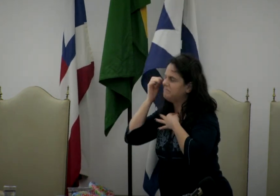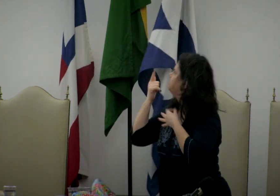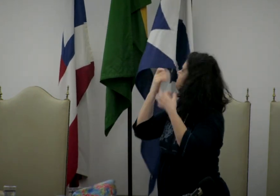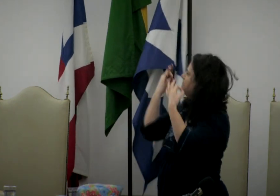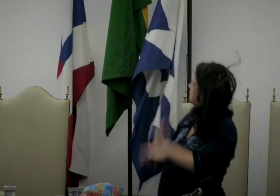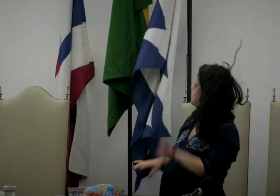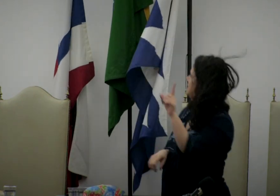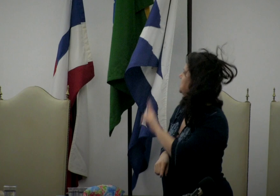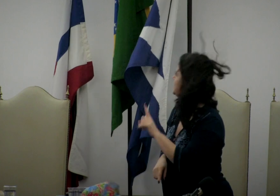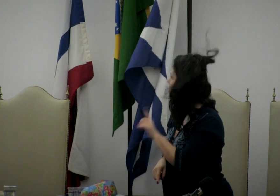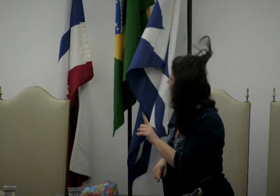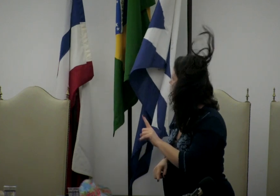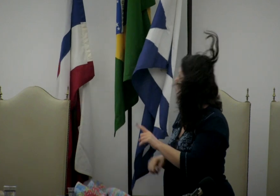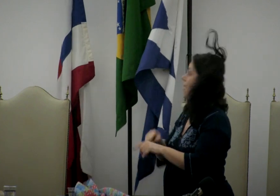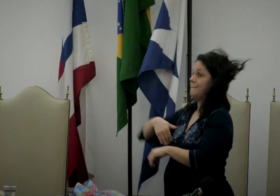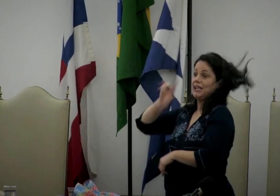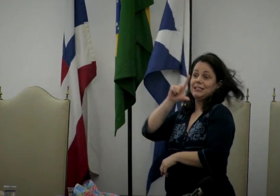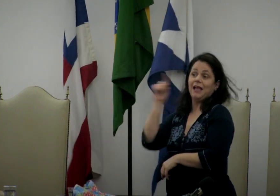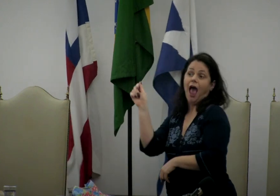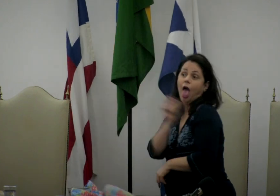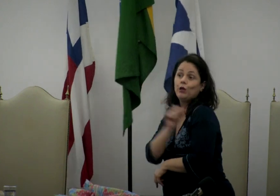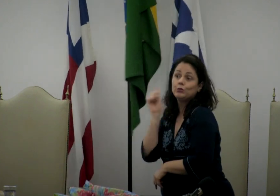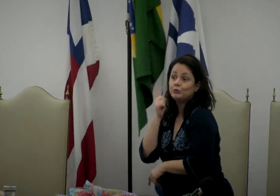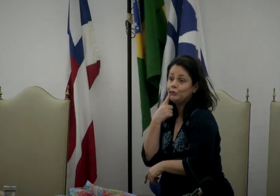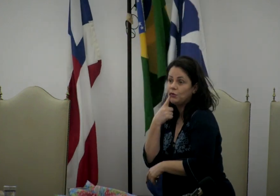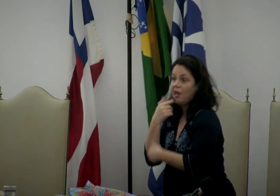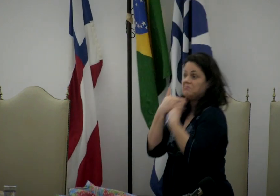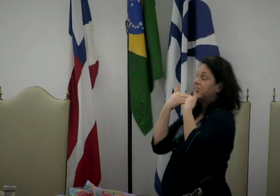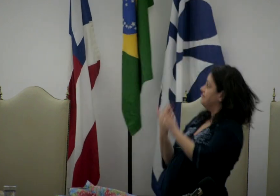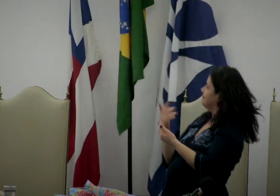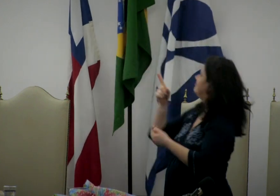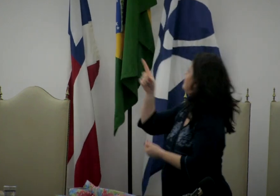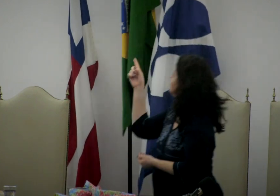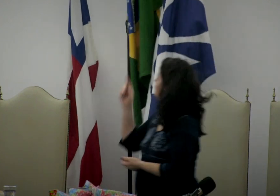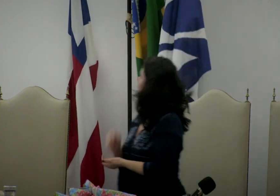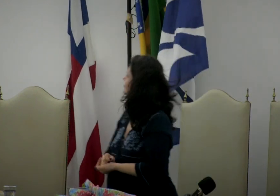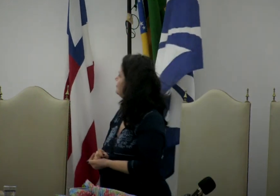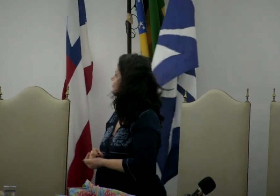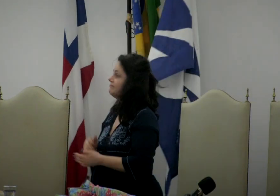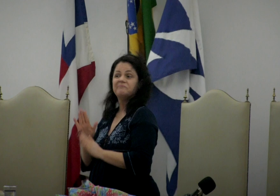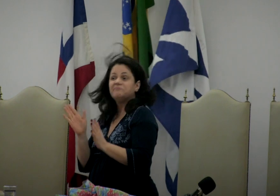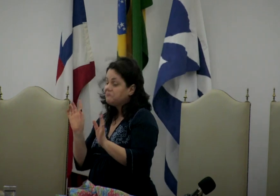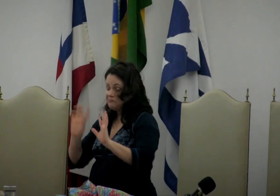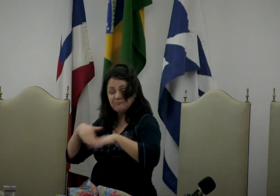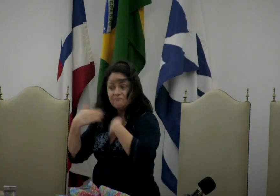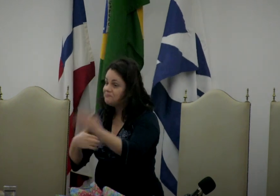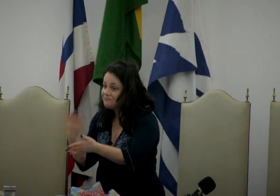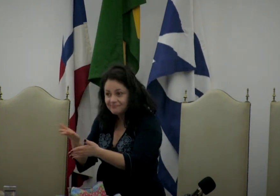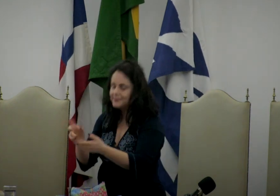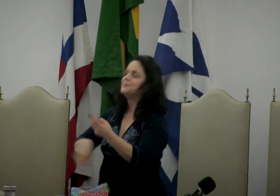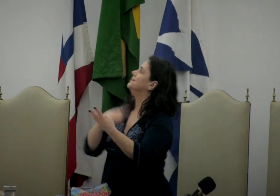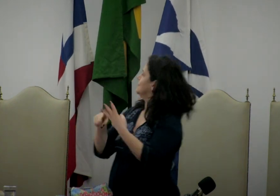elaborar uma certa limpeza nesse canal. E aí, esse médico também tentou fazer com alguns de seus alunos,